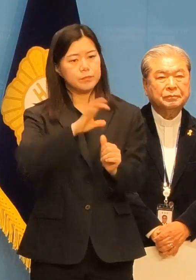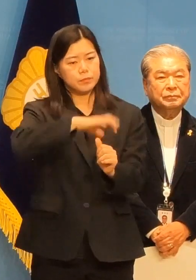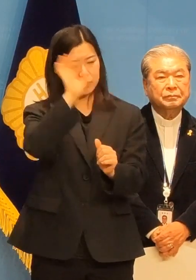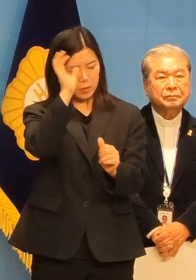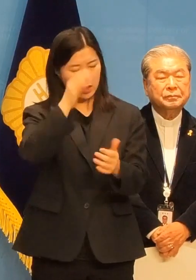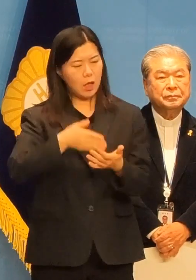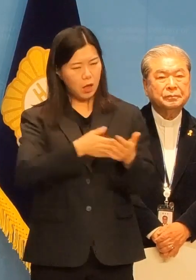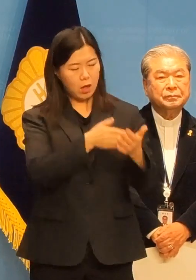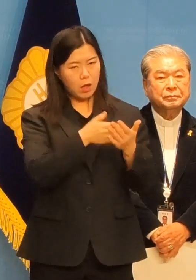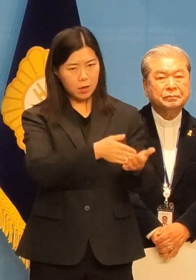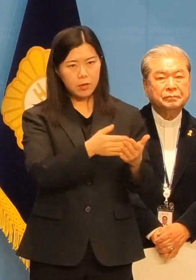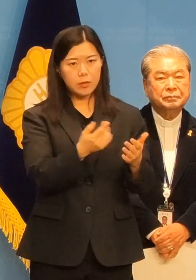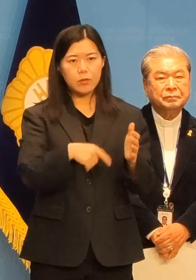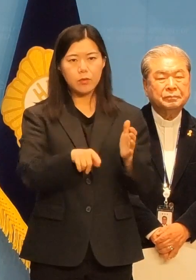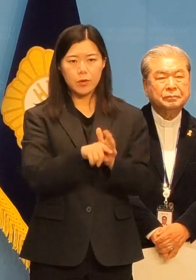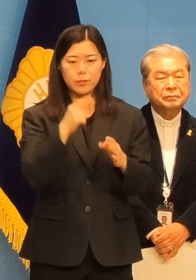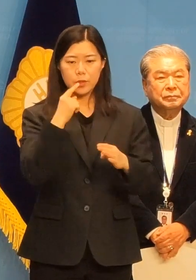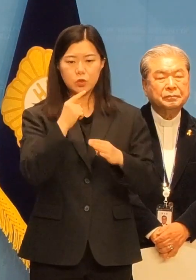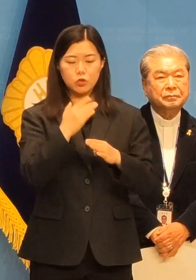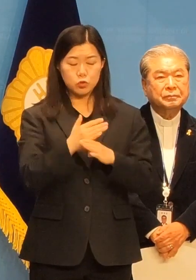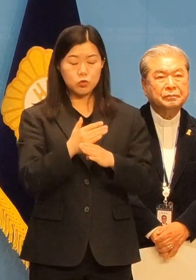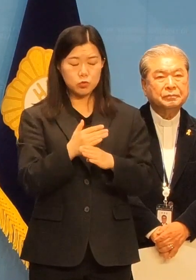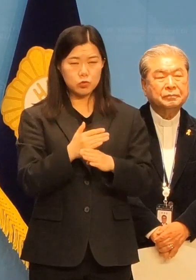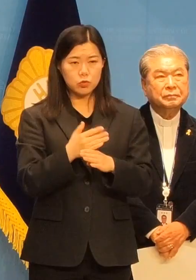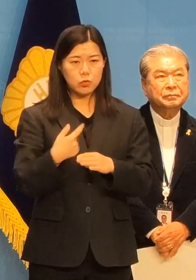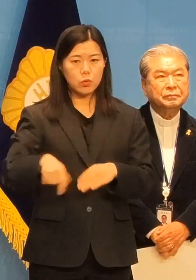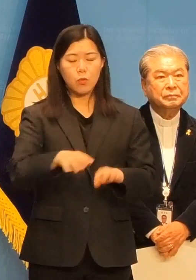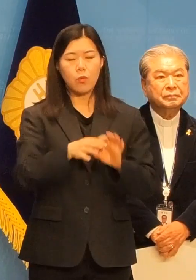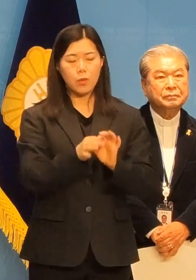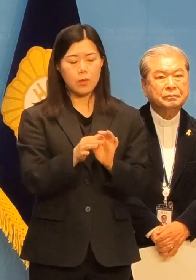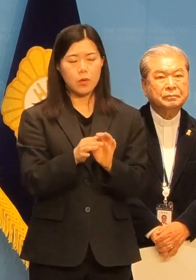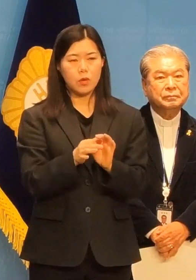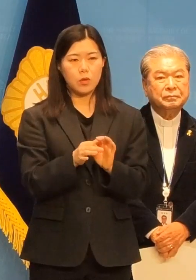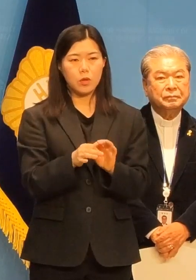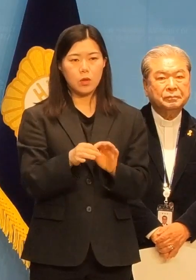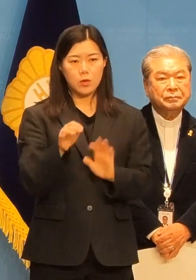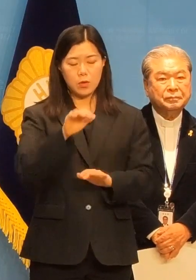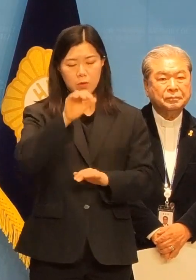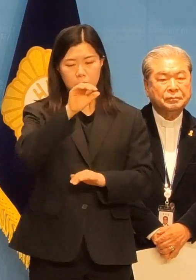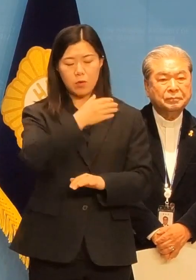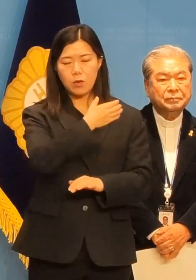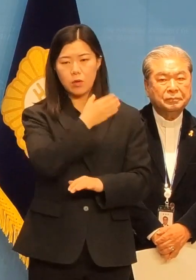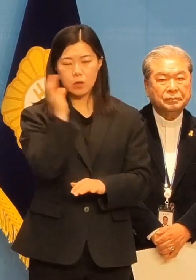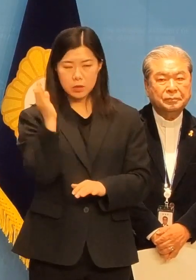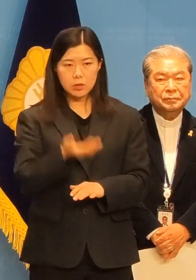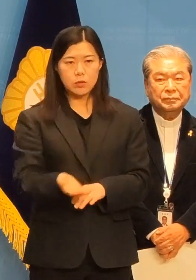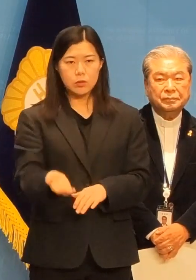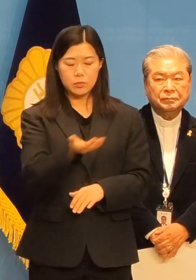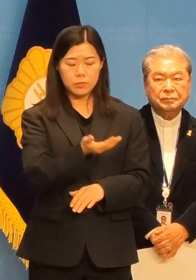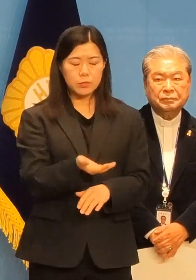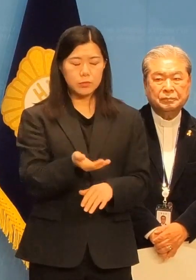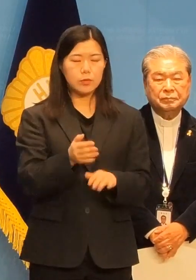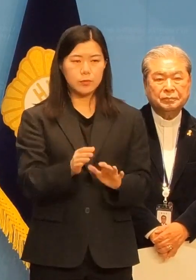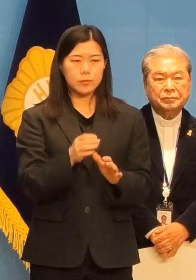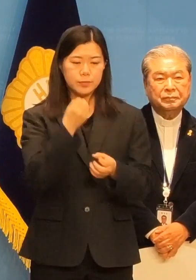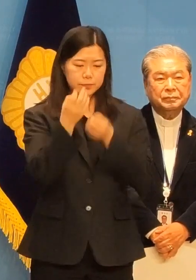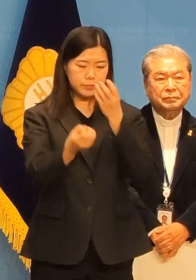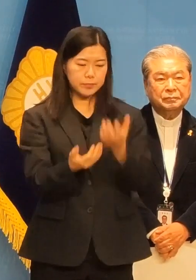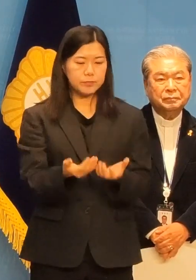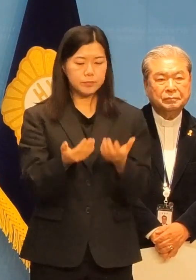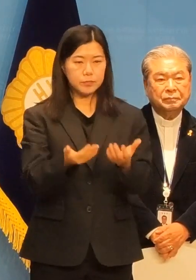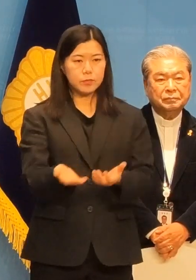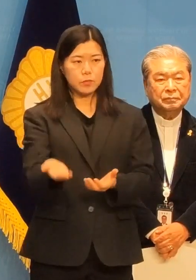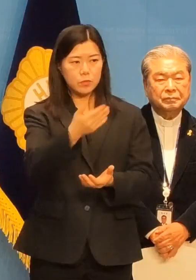한다는 민주진영 원로 여러분의 뜻을 여러분께 전달해드리는 자리입니다. 부디 언론인 여러분께서도 많은